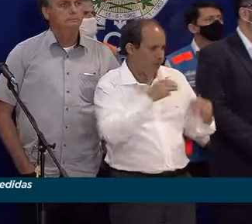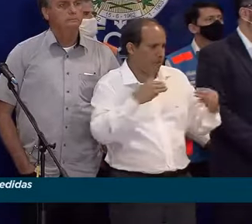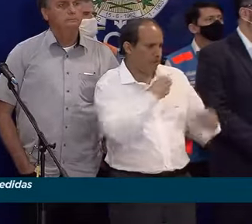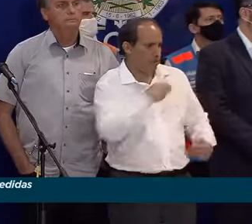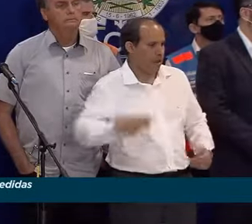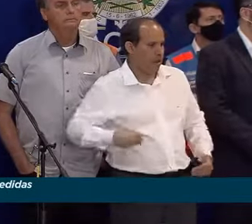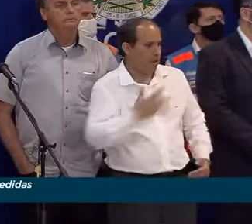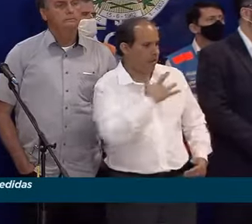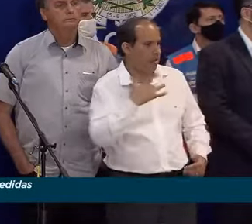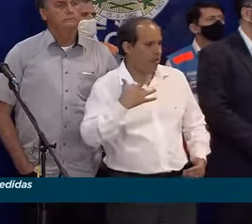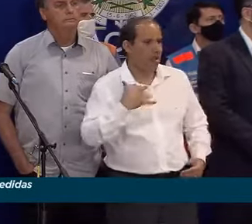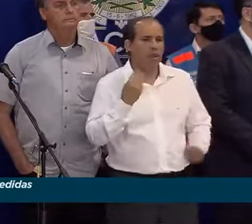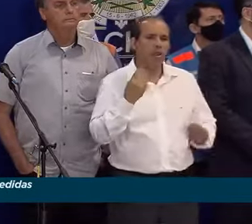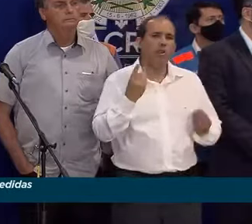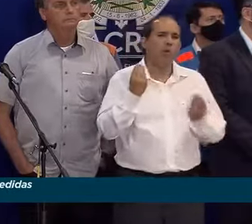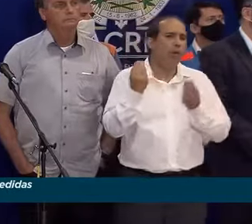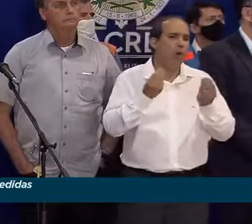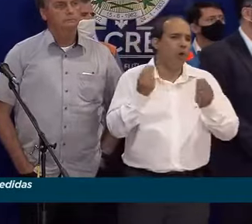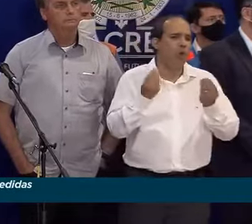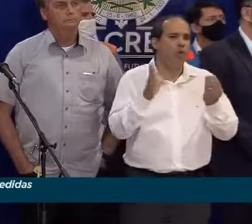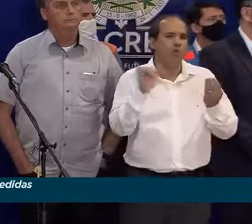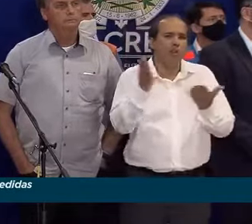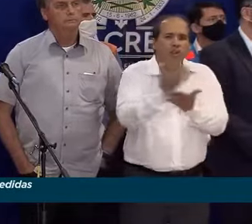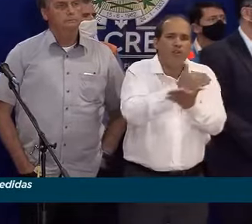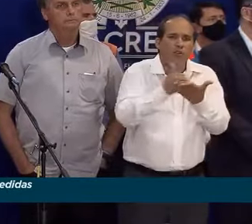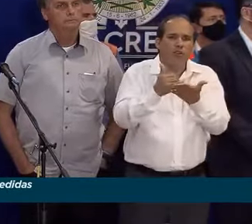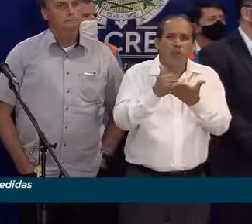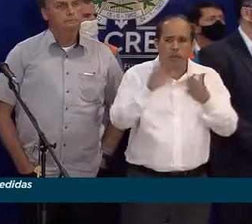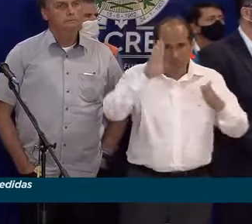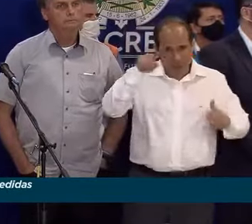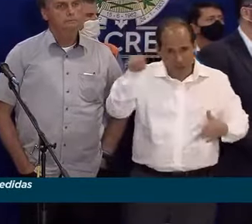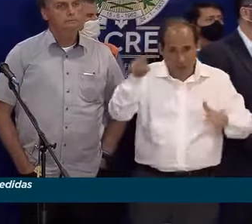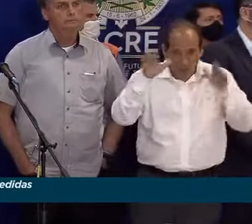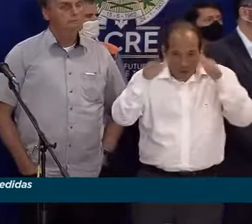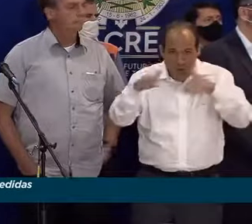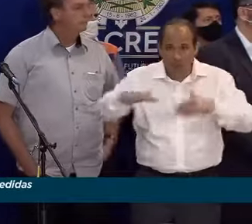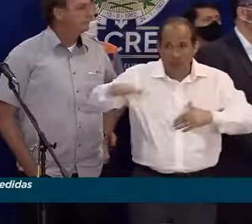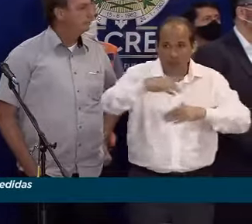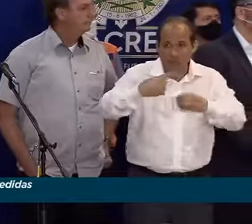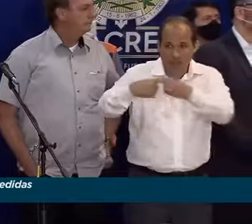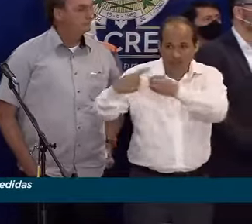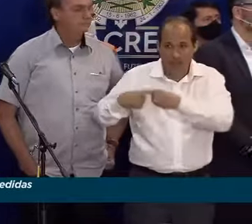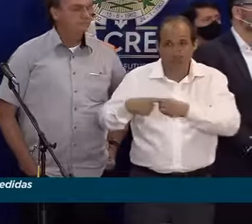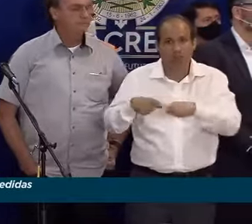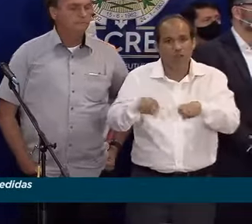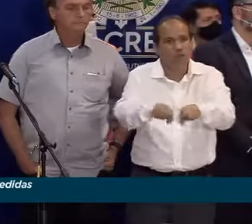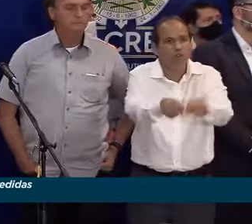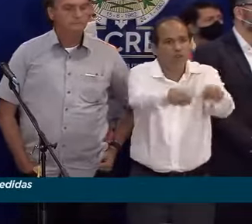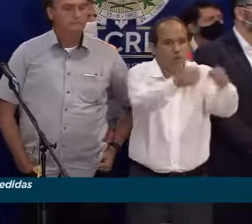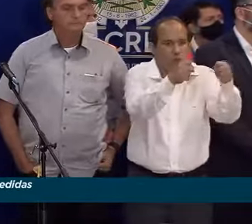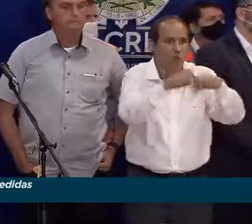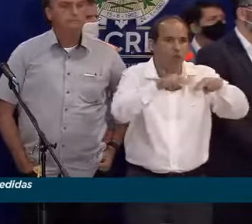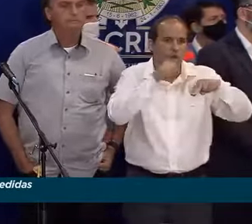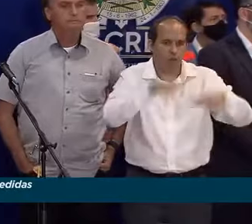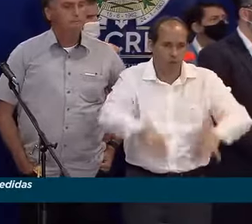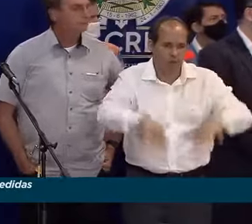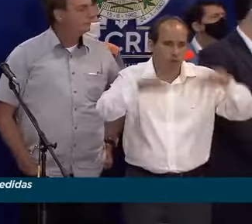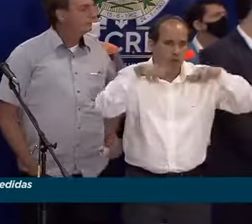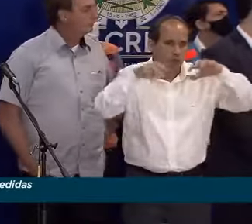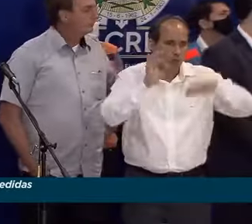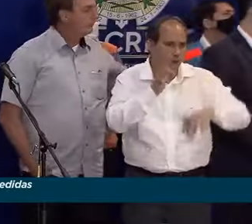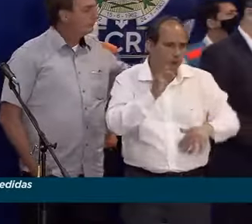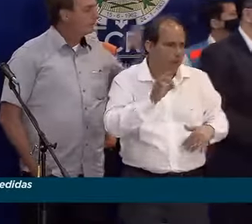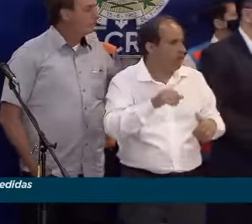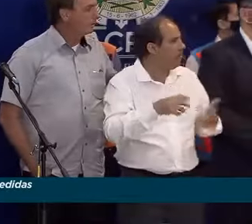orientação para que essas doses sejam direcionadas principalmente para as áreas atingidas? Já se sabe, a distribuição, se não me engano, começa nessa madrugada,